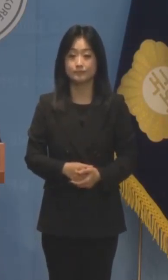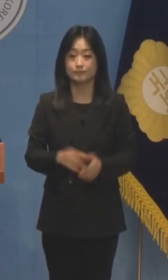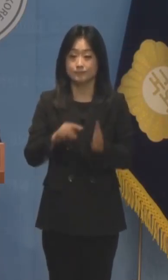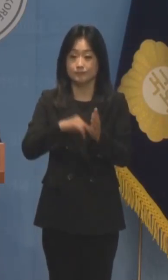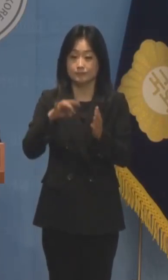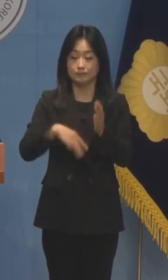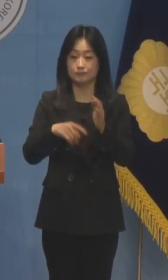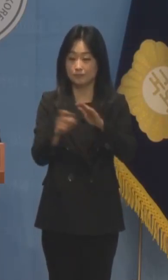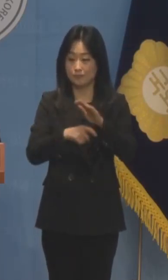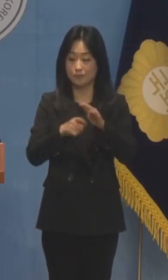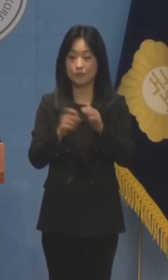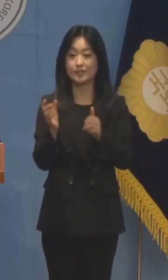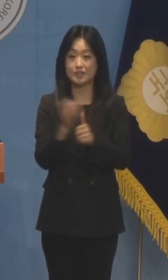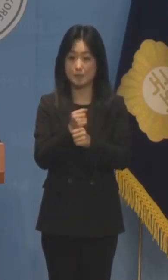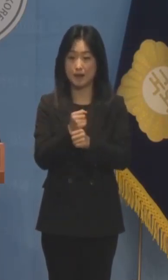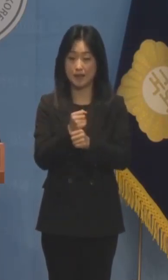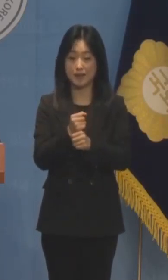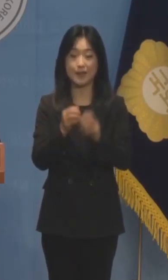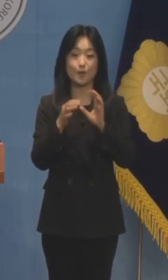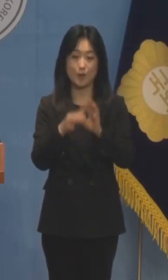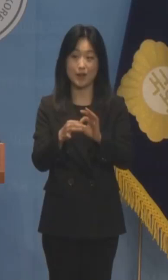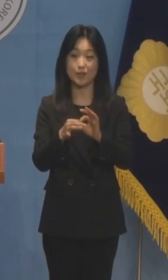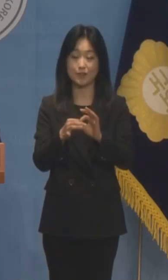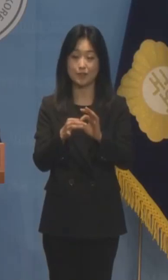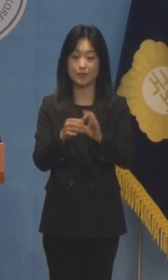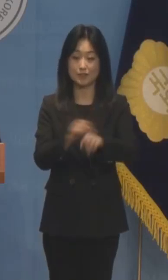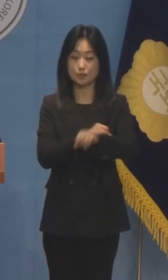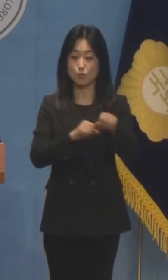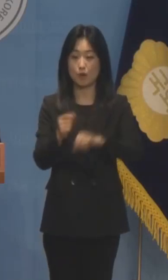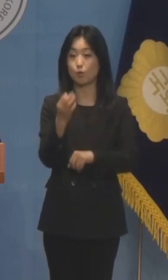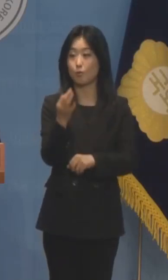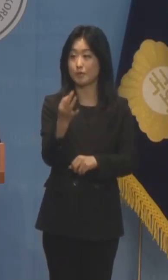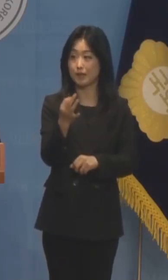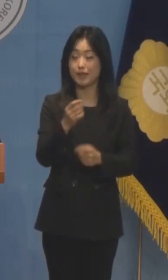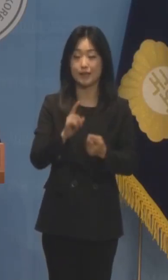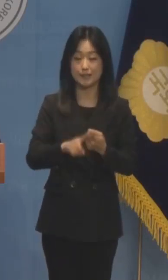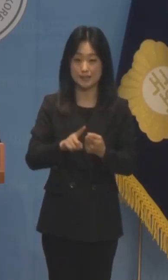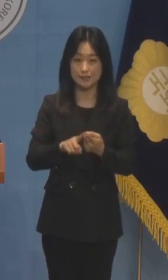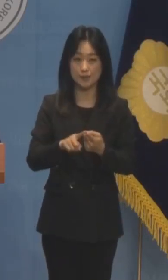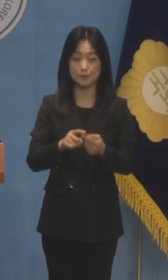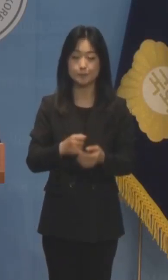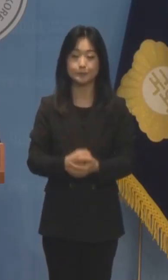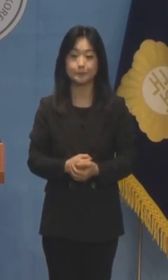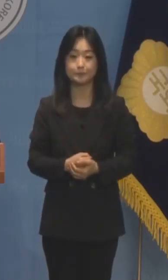도둑 잡아라, 특활비 문제를 이렇게